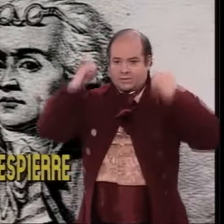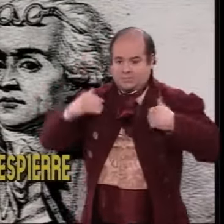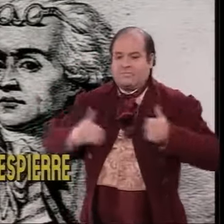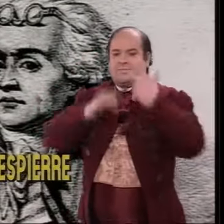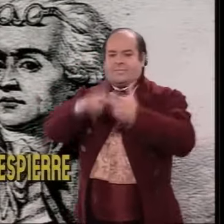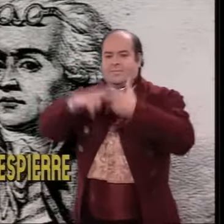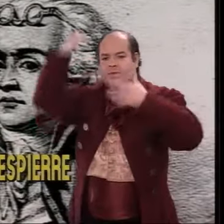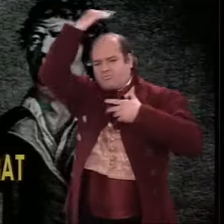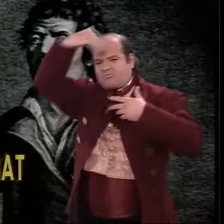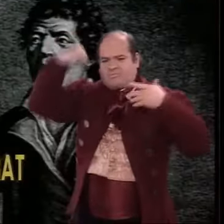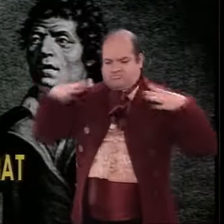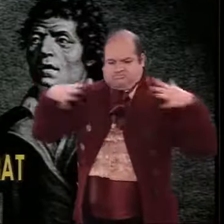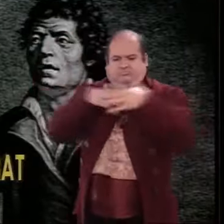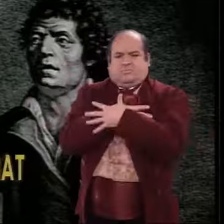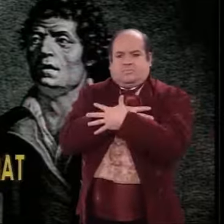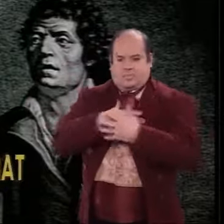Robespierre, Marat,